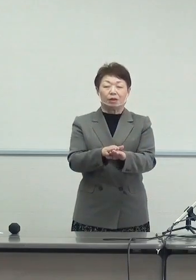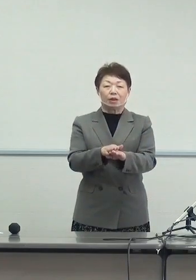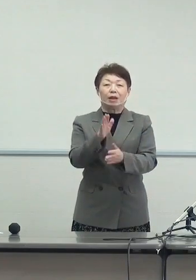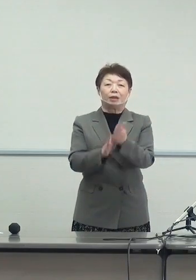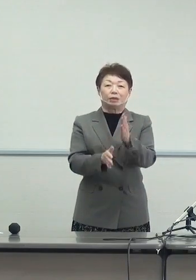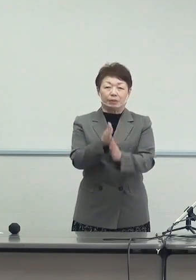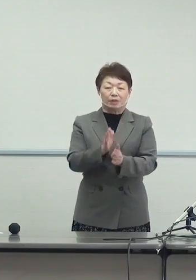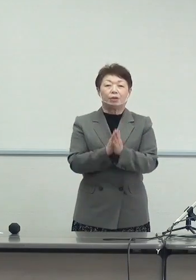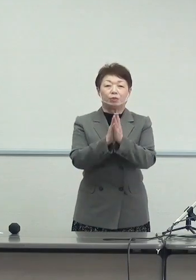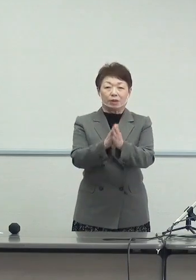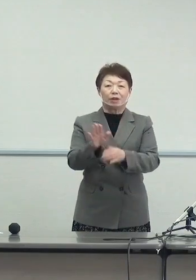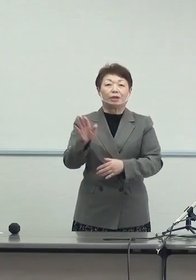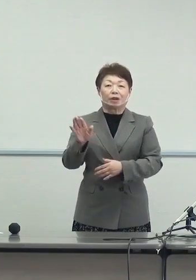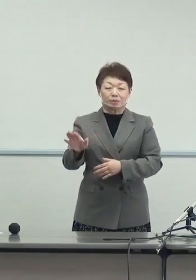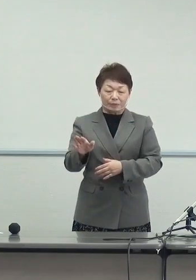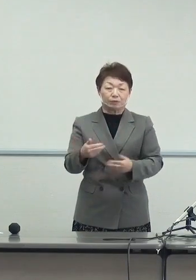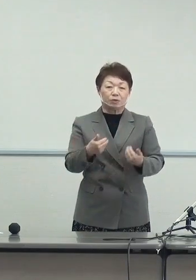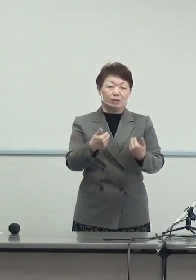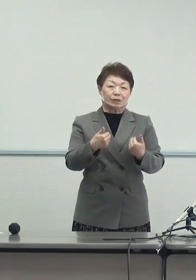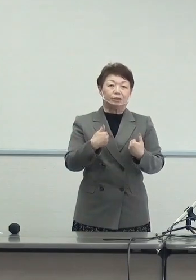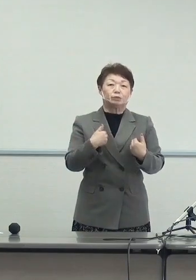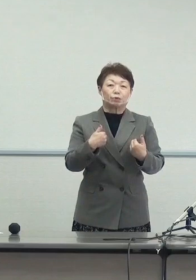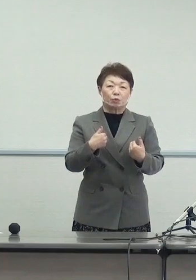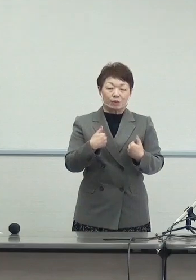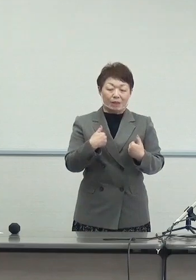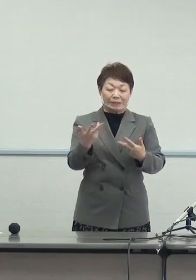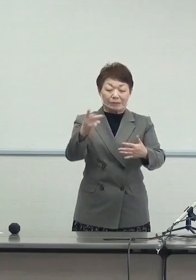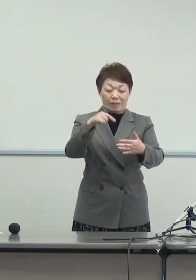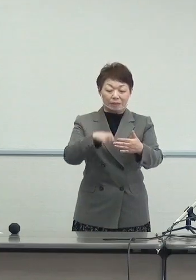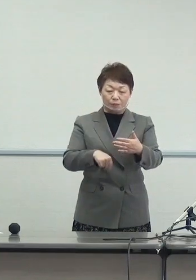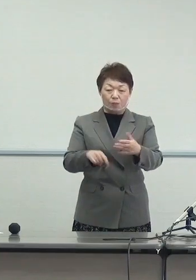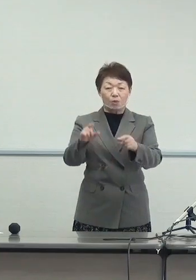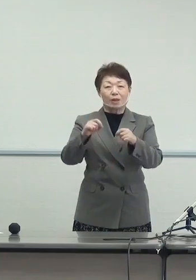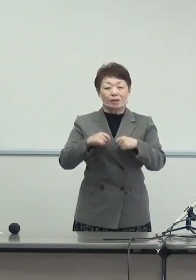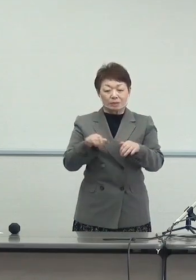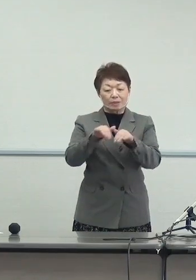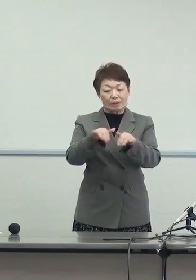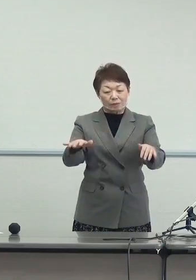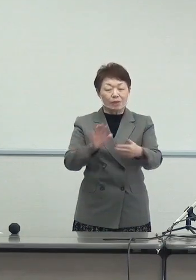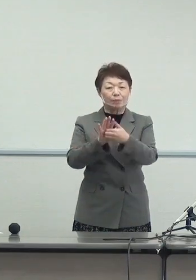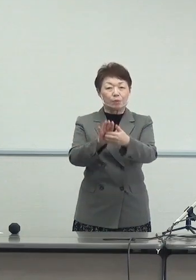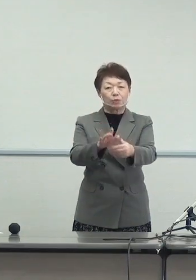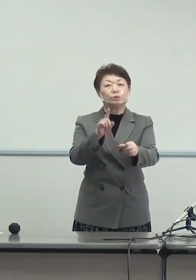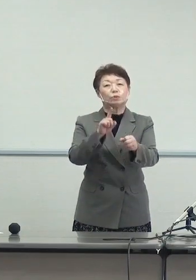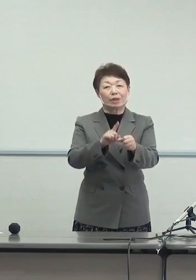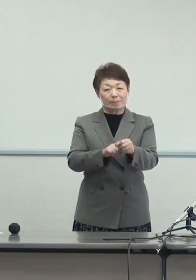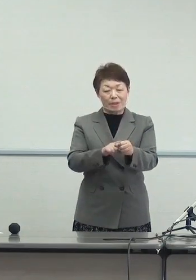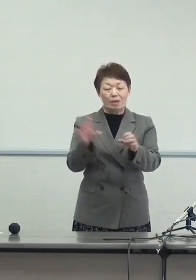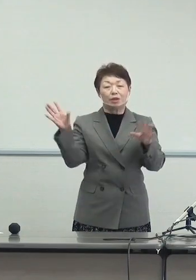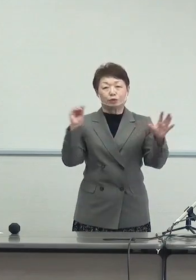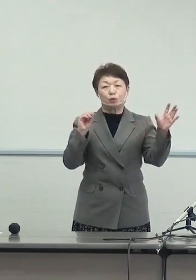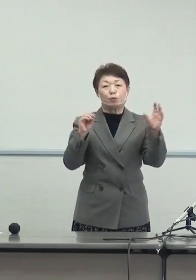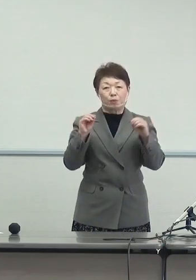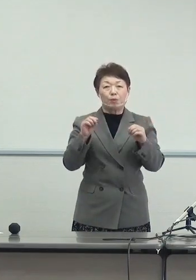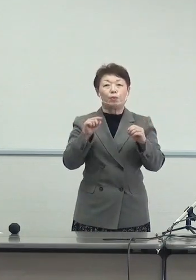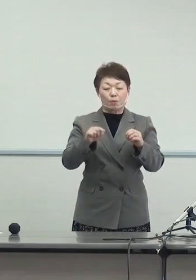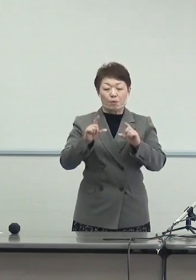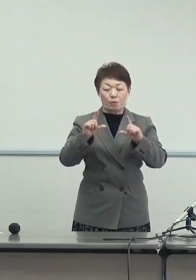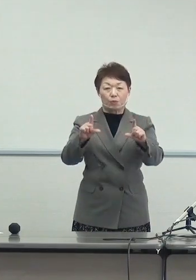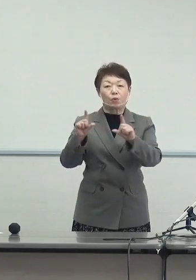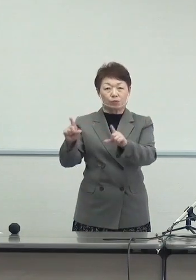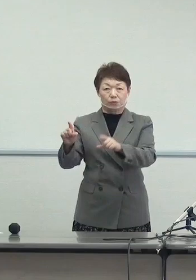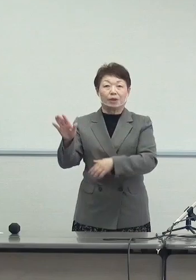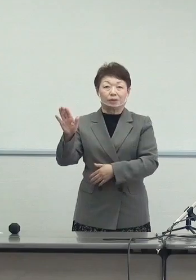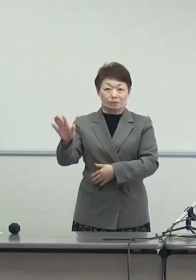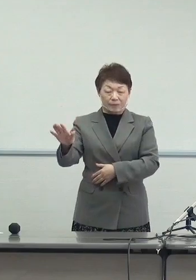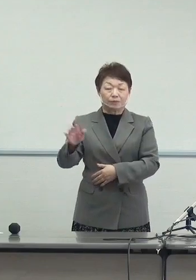が、私ども必要な市内の感染拡大防止のために必要な状況情報ということで報告をしており